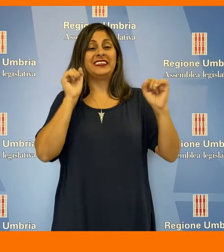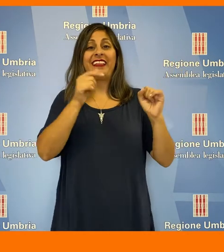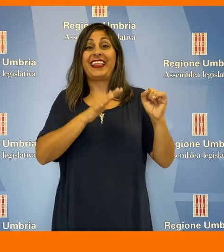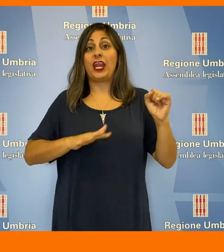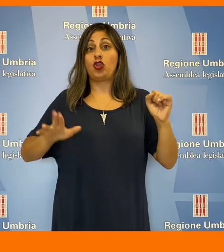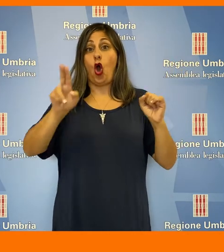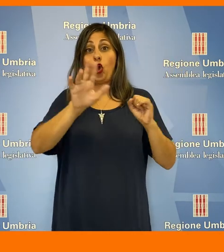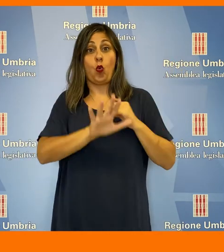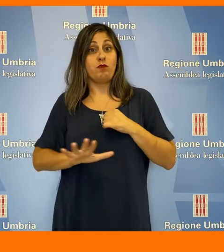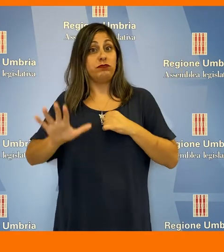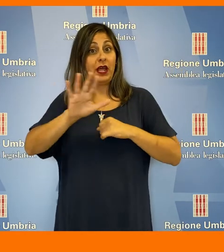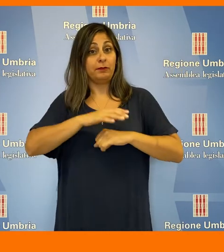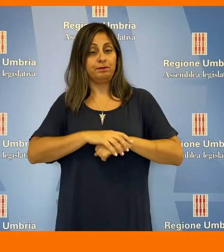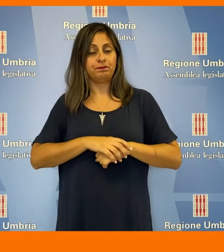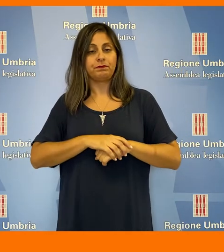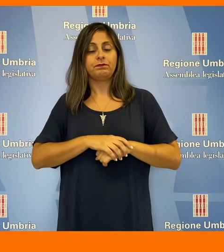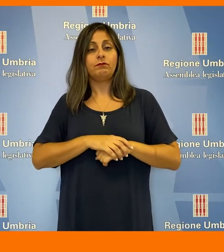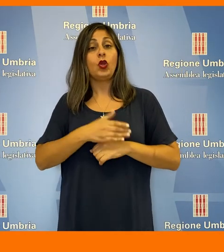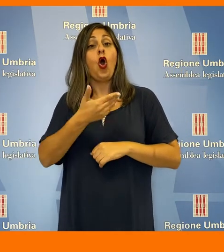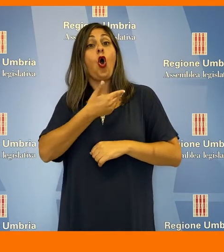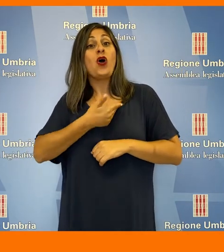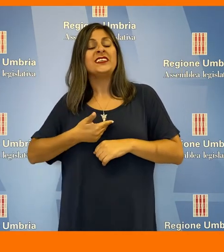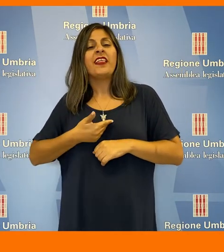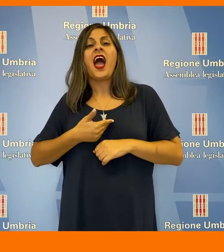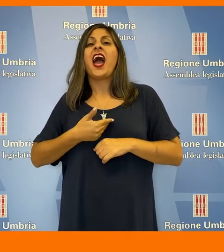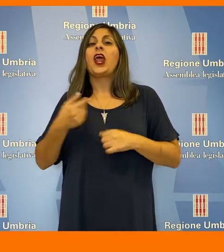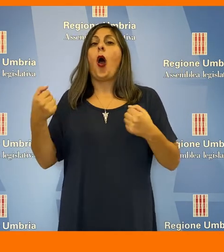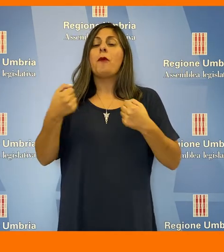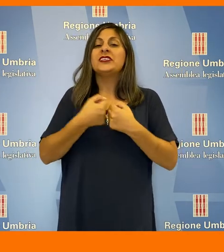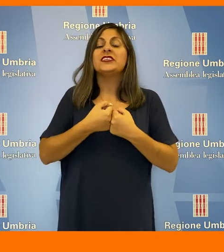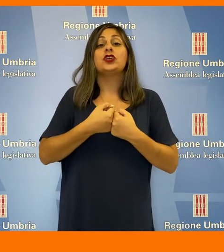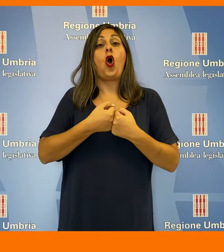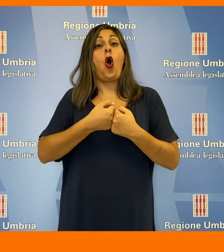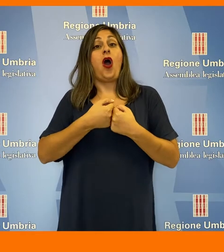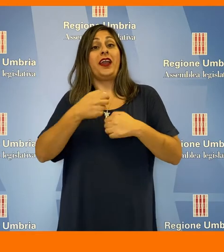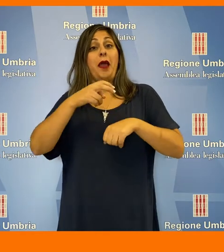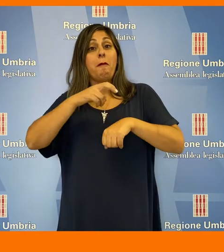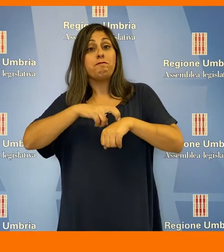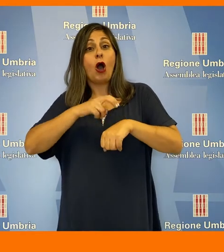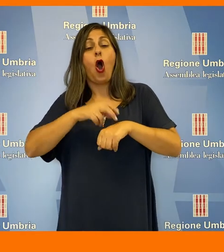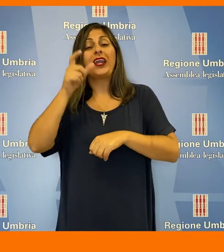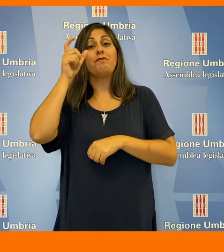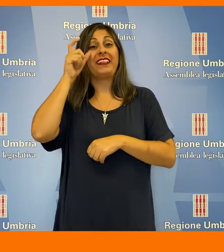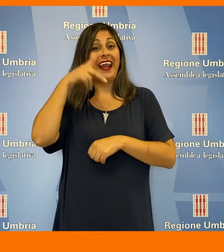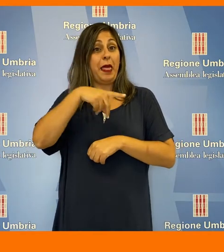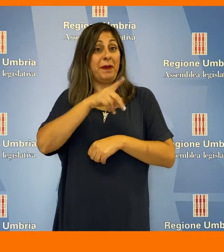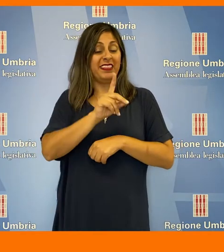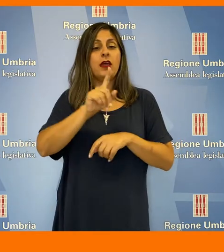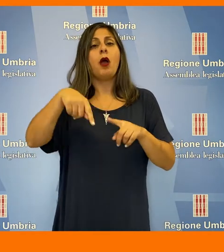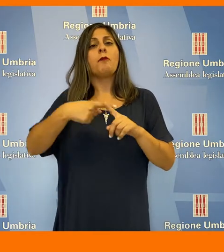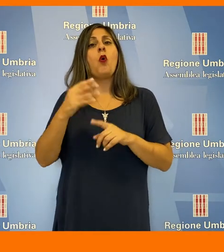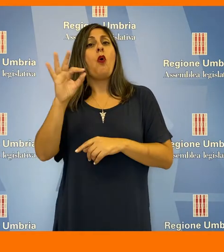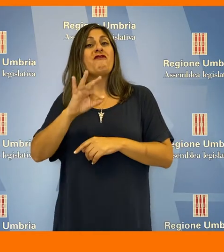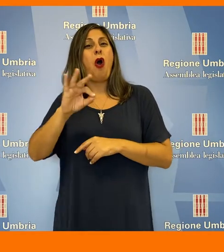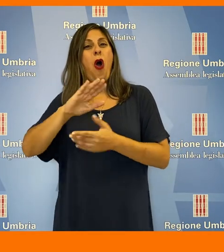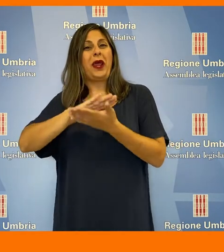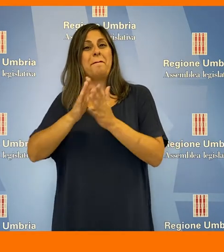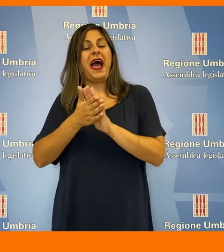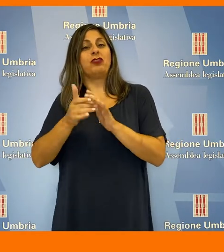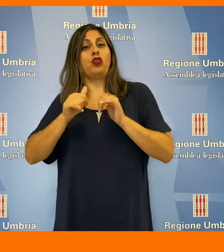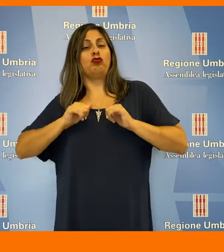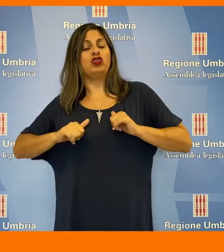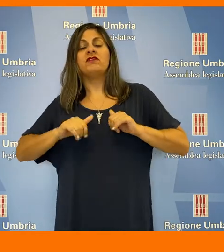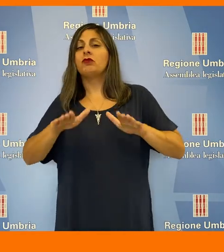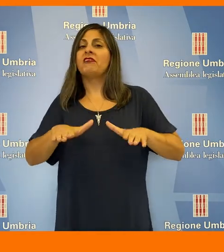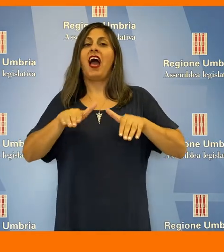sul territorio regionale. Astenuti i consiglieri di opposizione Bori, Bettarelli, Partito Democratico, e Fora, Patto Civico, secondo